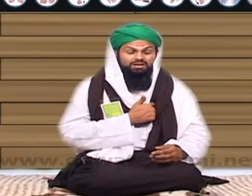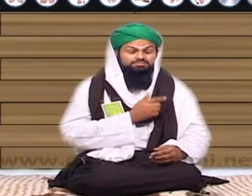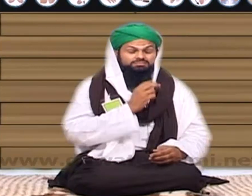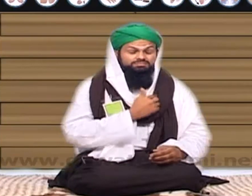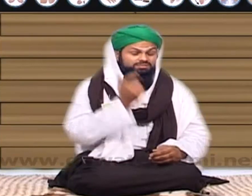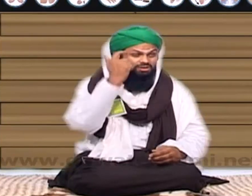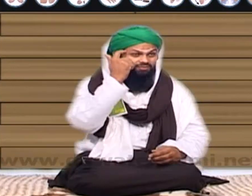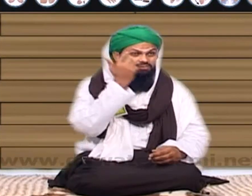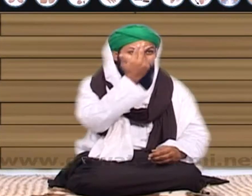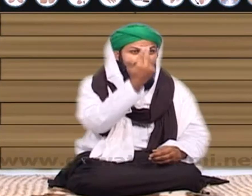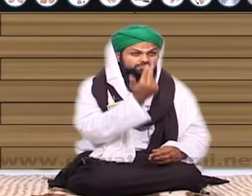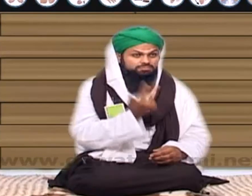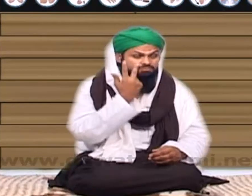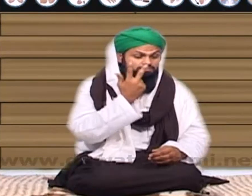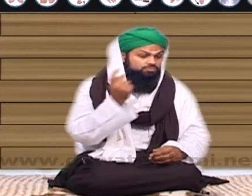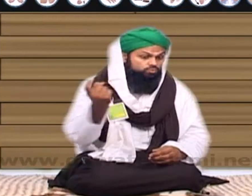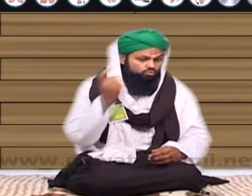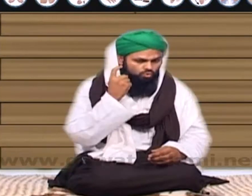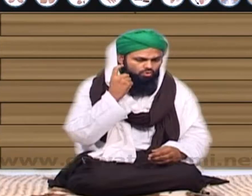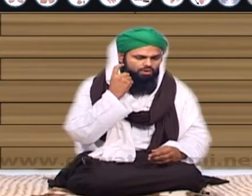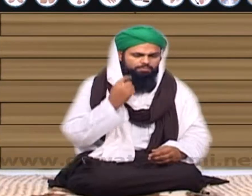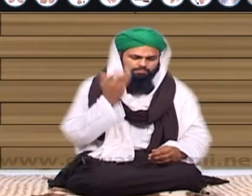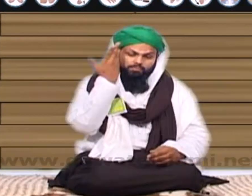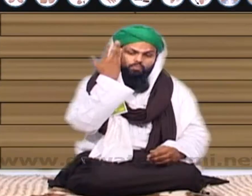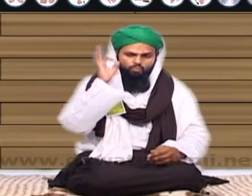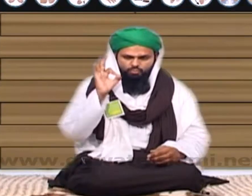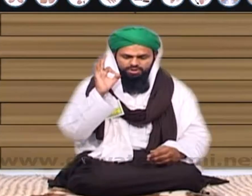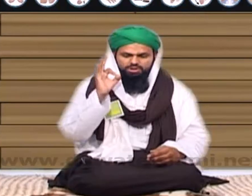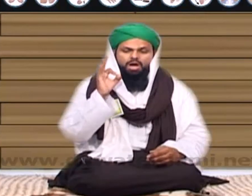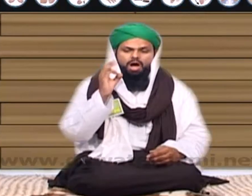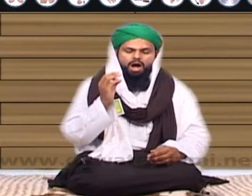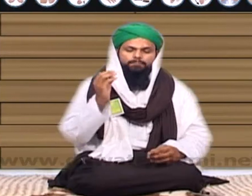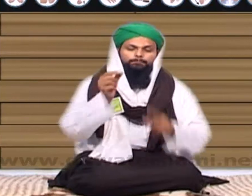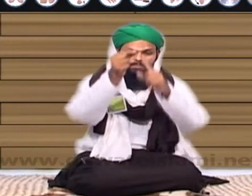اسے سنا کریں۔ تو میں امید کرتا ہوں کہ آپ ہمیشہ جس طرح آتے رہتے ہیں پابندی سے آتے رہیں،